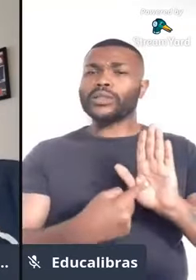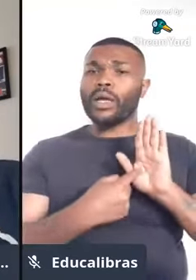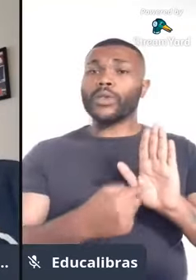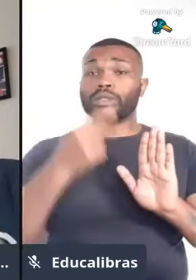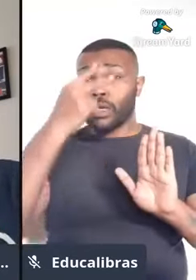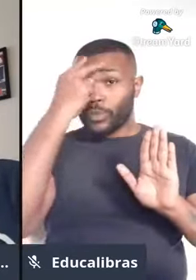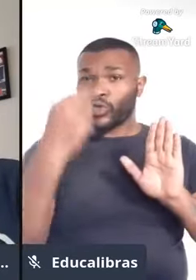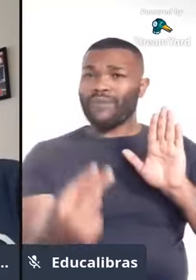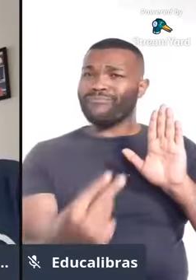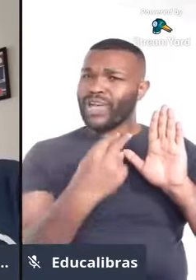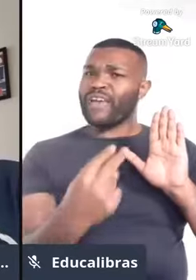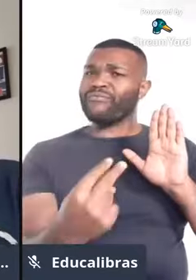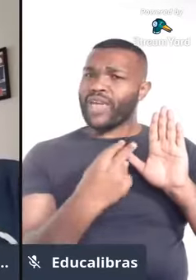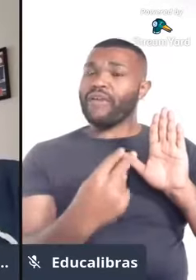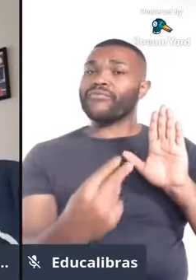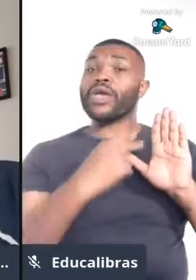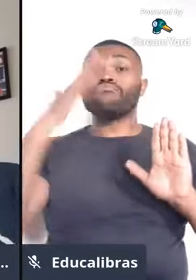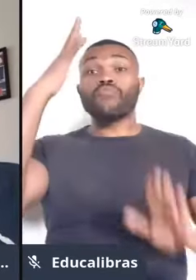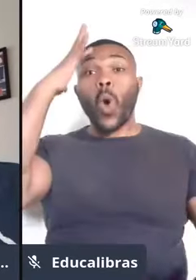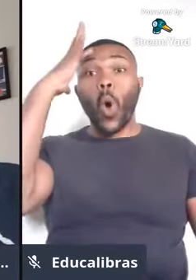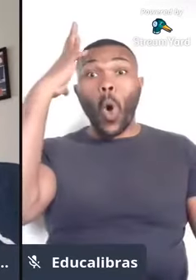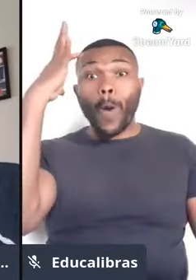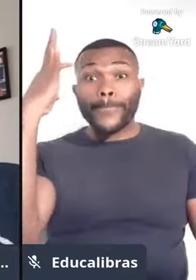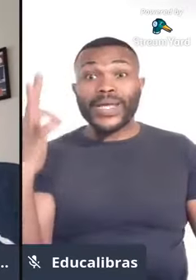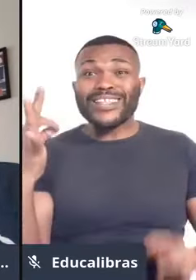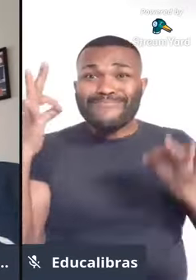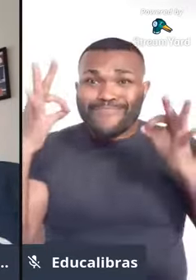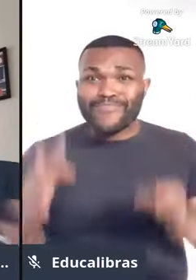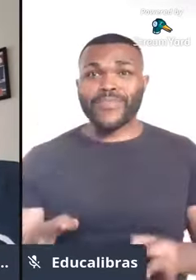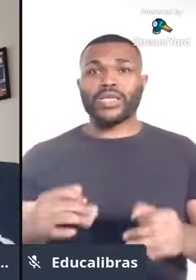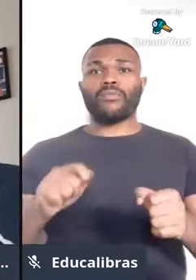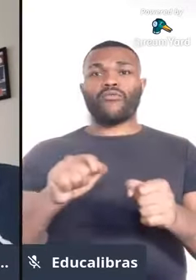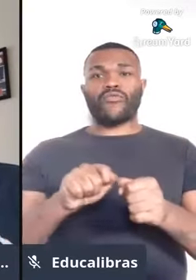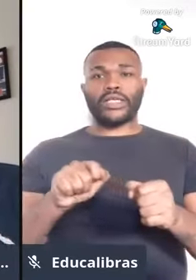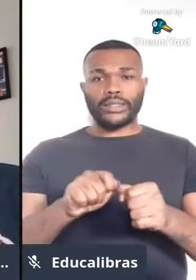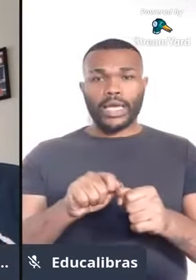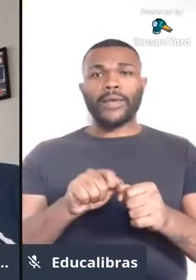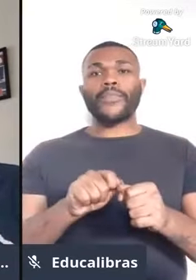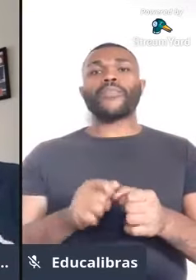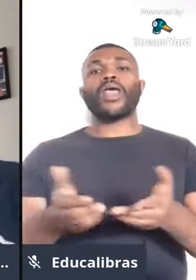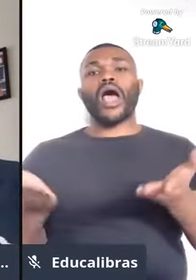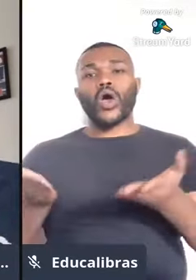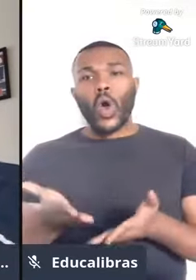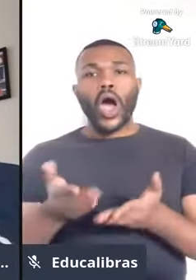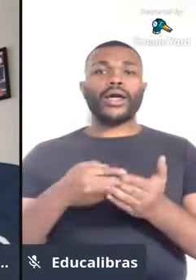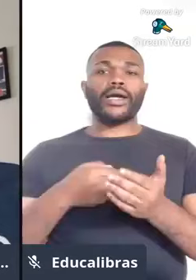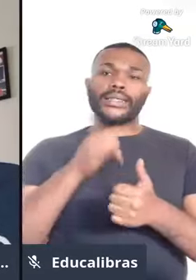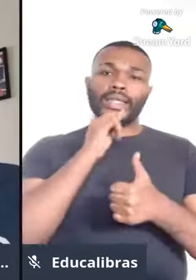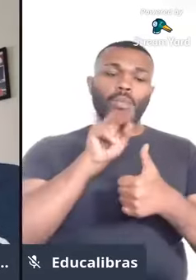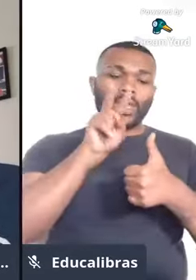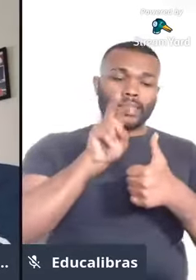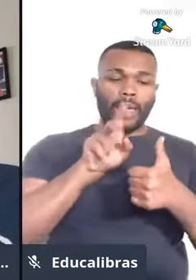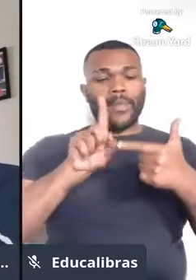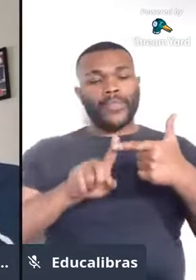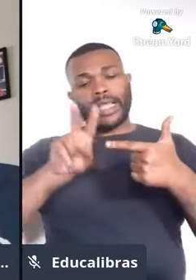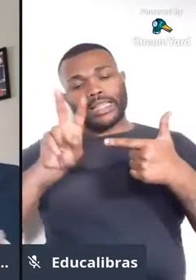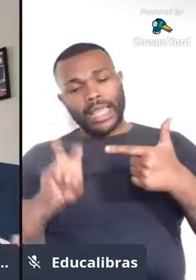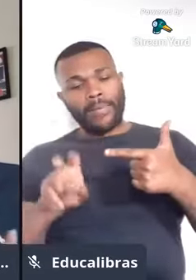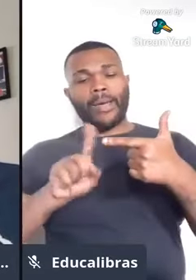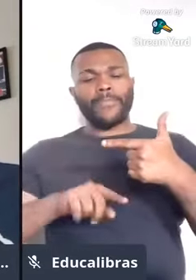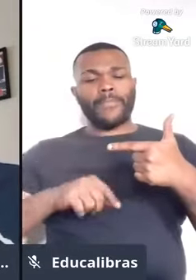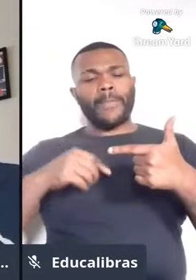trabalho compreenda o que precisa ser feito. E saber, agora eu corro para a esquerda, agora eu corro para a direita, agora eu corro para frente, agora eu diminuo a velocidade.